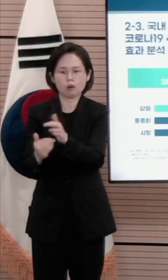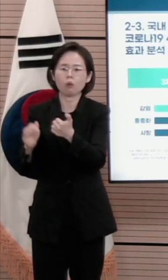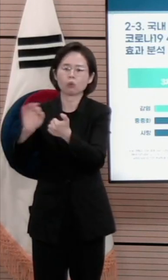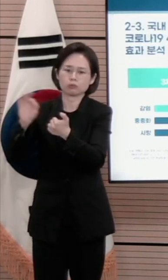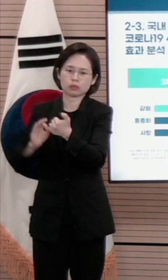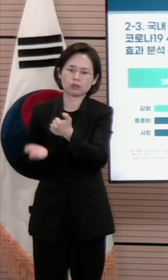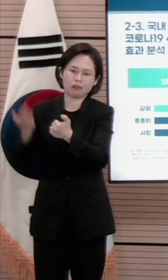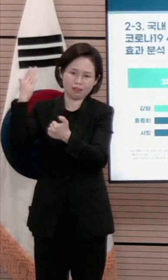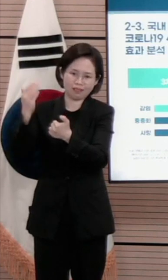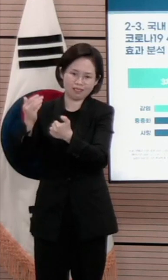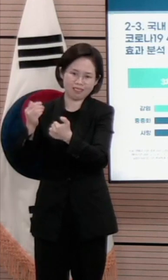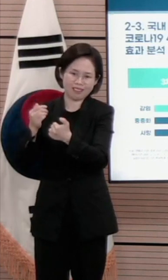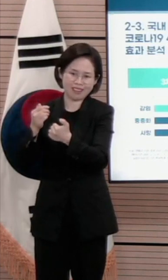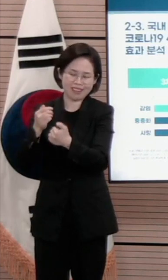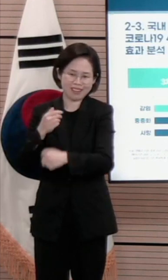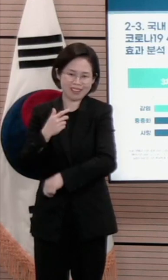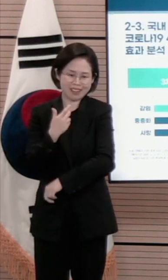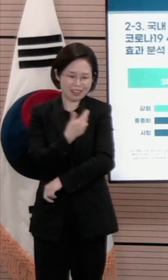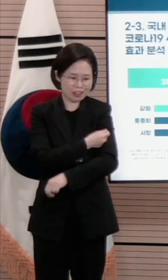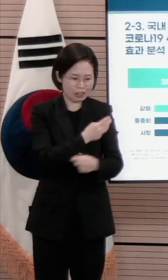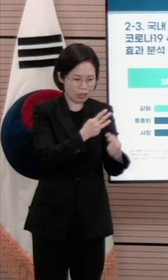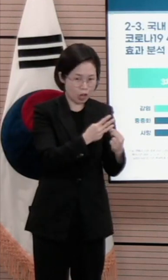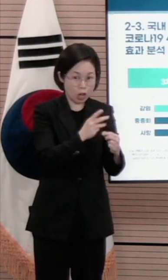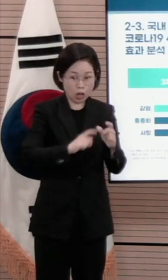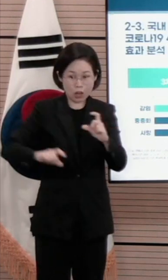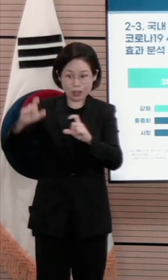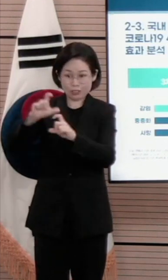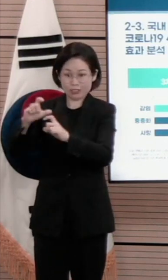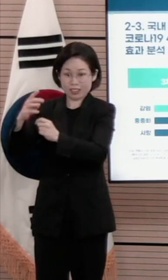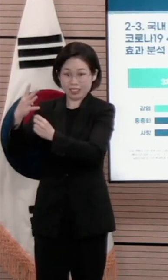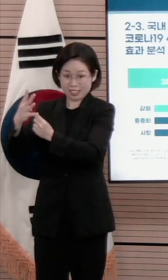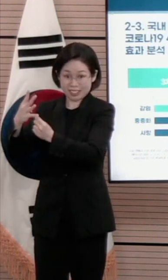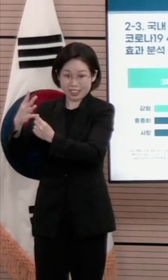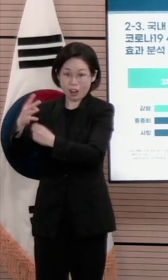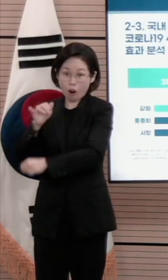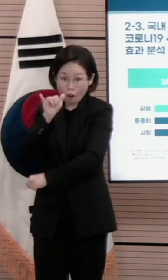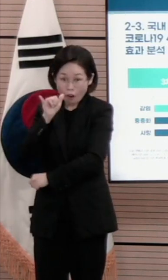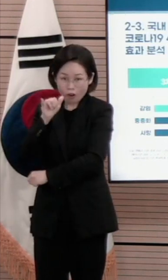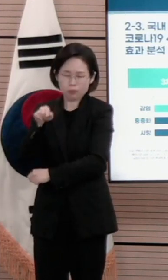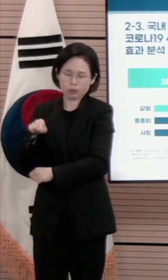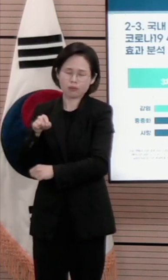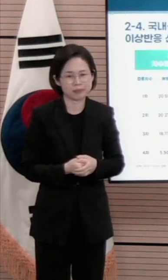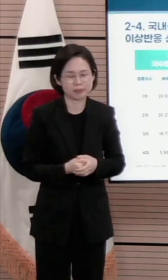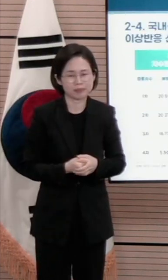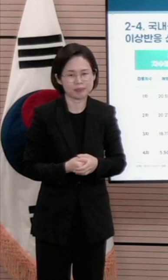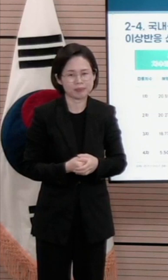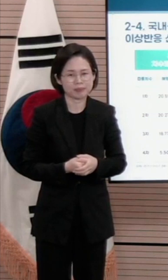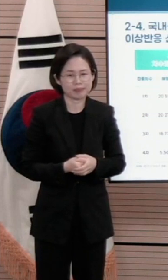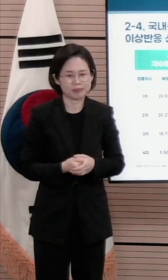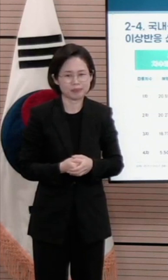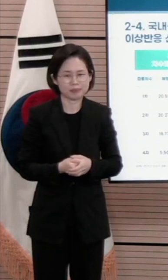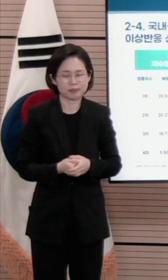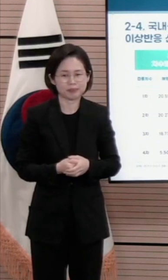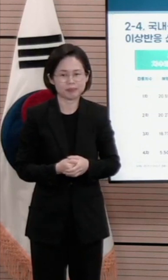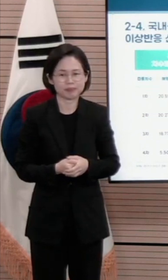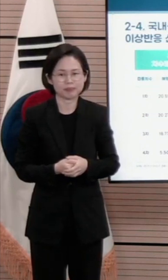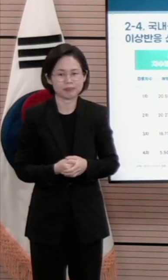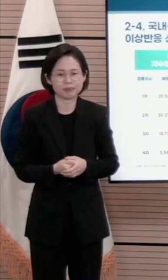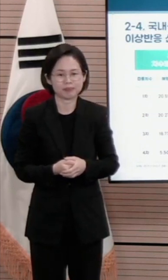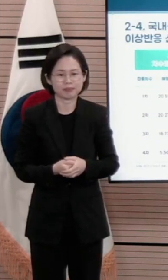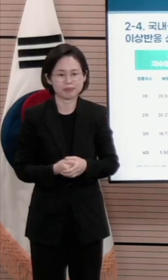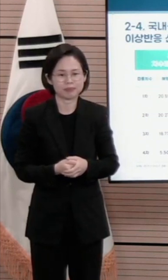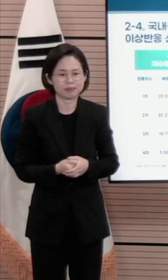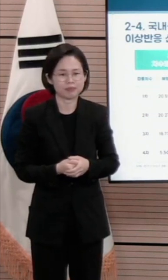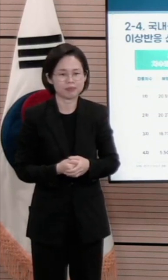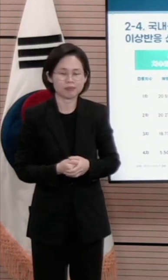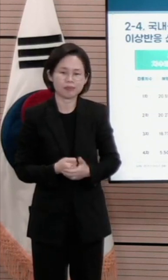이상이어서 3차 접종에 추가적으로 저희가 4차 접종을 권고하고 있습니다. 4차